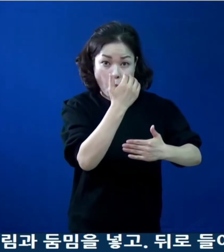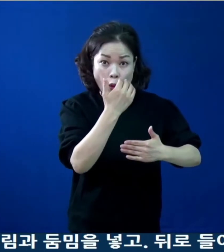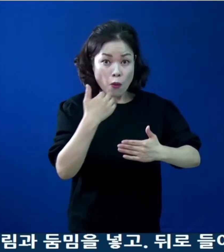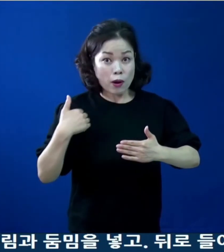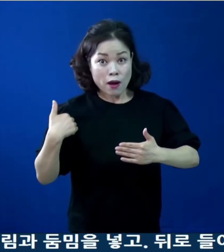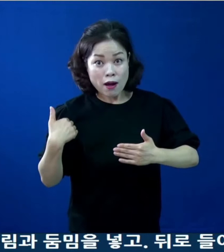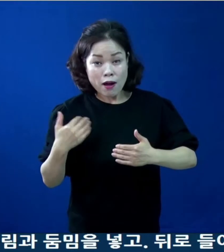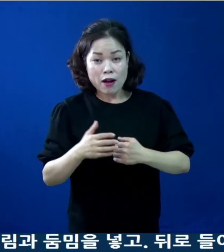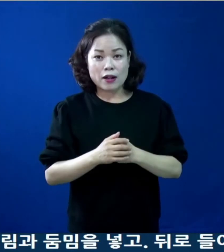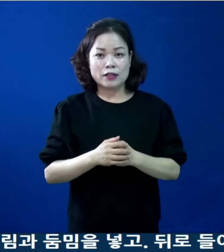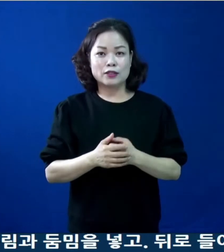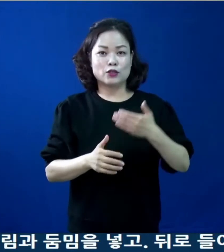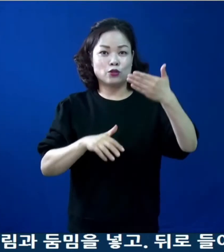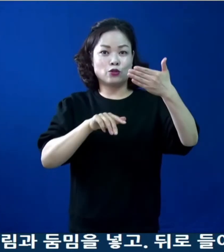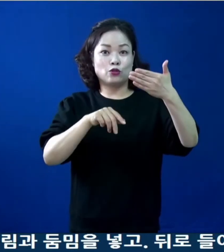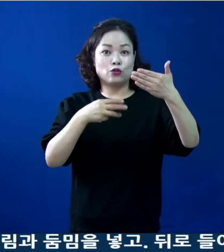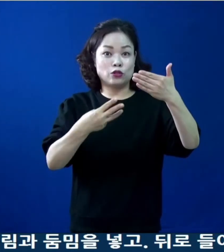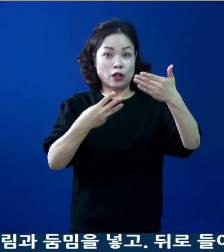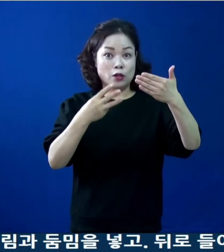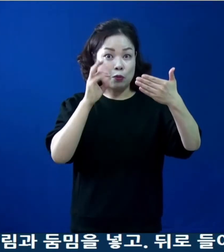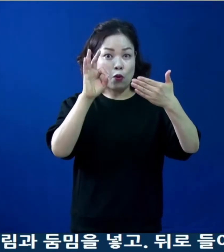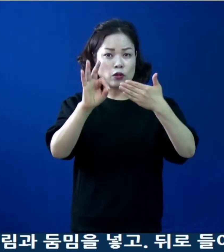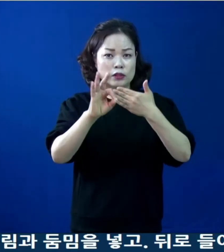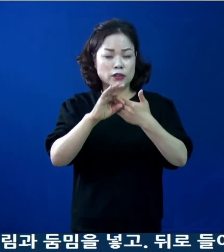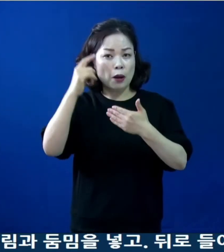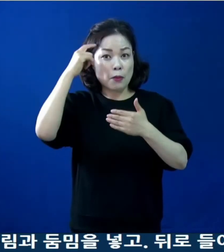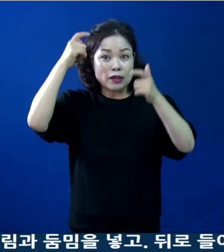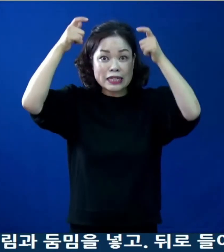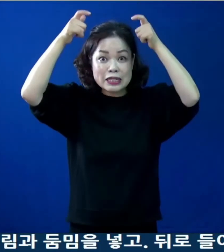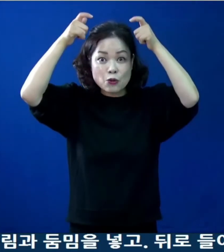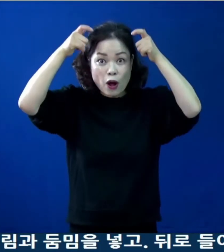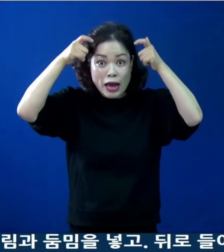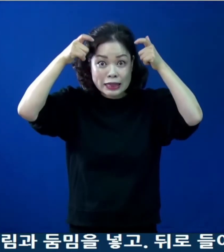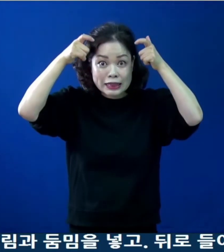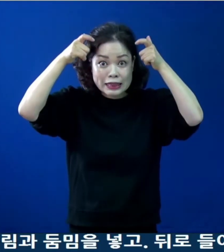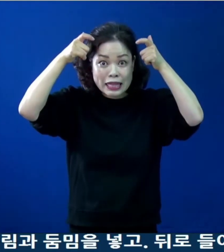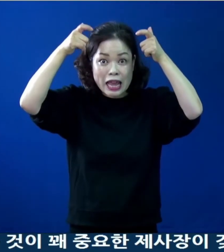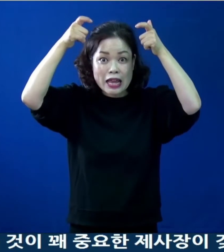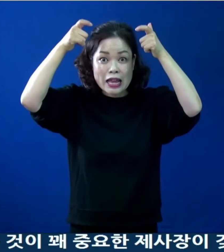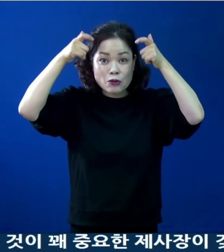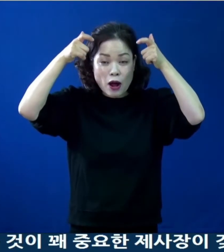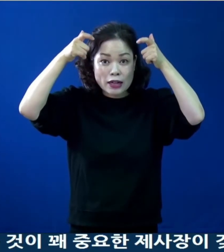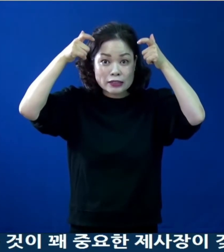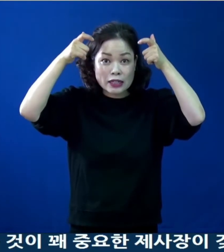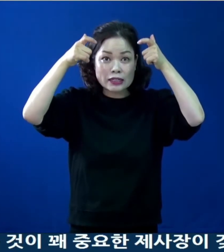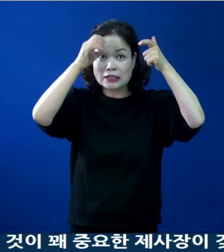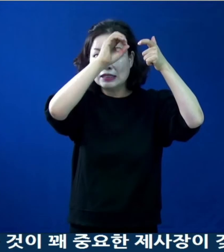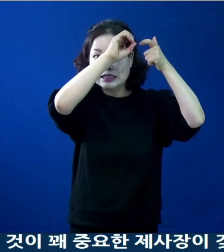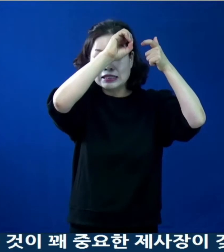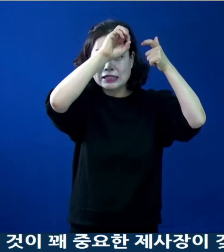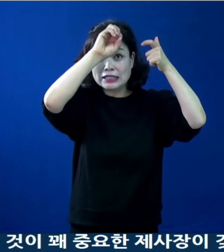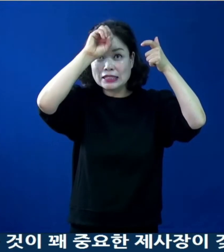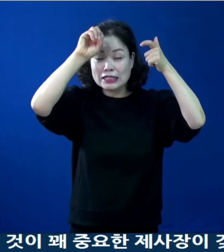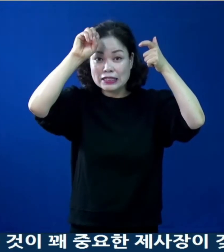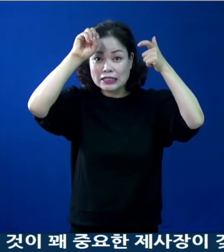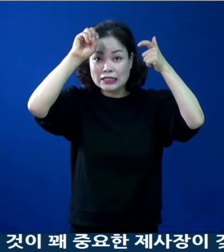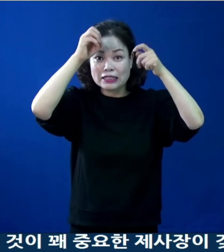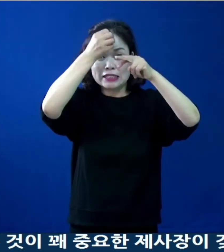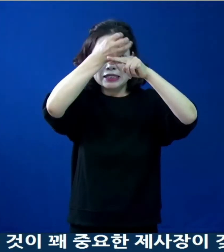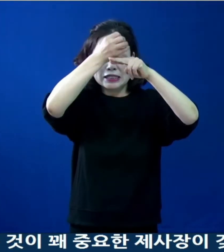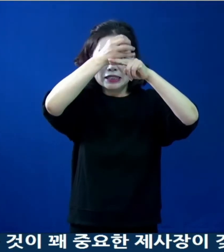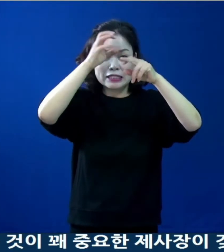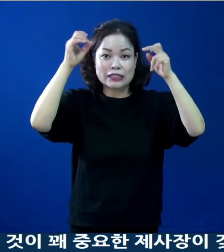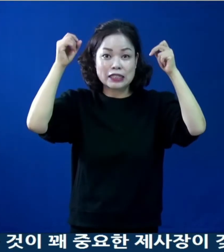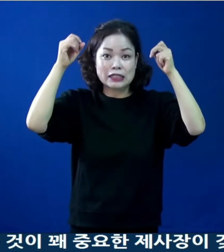겁니다. 9절까지 한번 눈여겨보십시다. 9절에 머리에 관을 쓰는데 그 관 위 전면에 금패를 붙이고 관 앞에